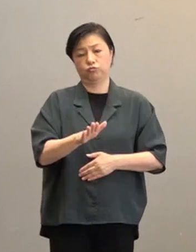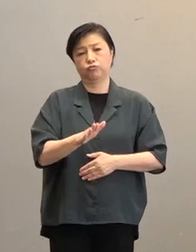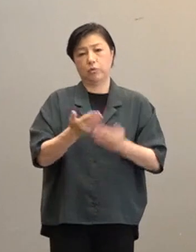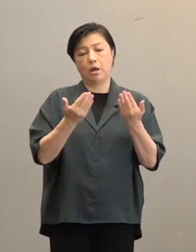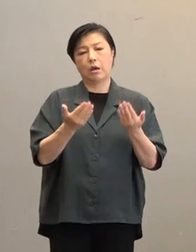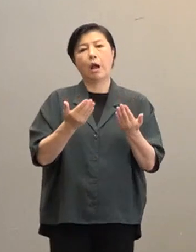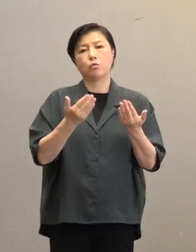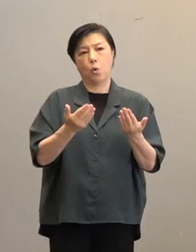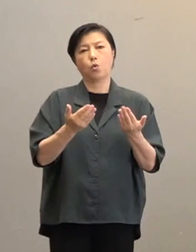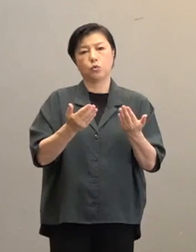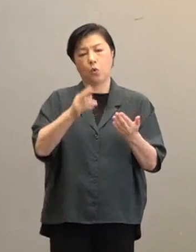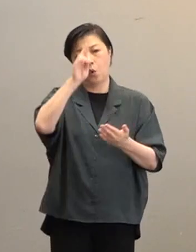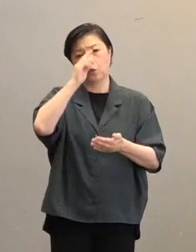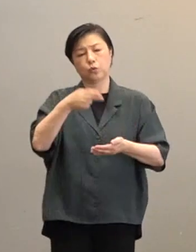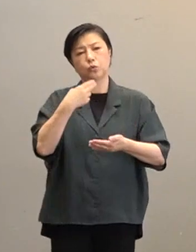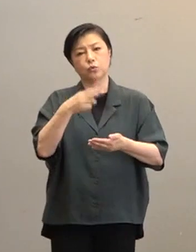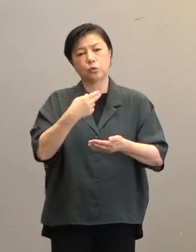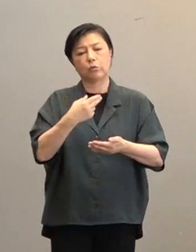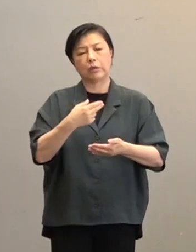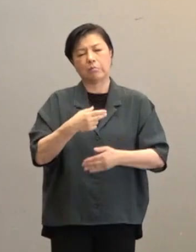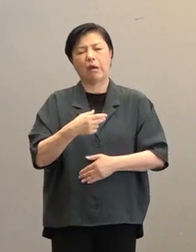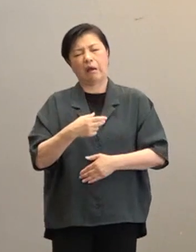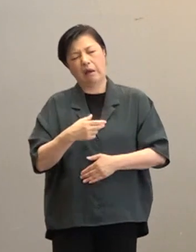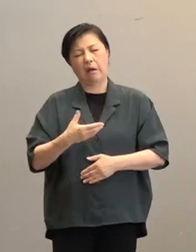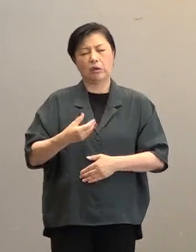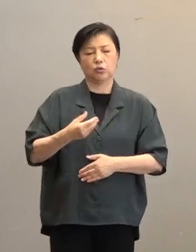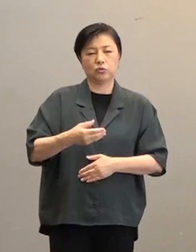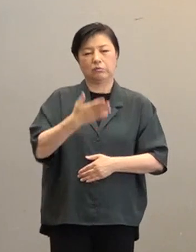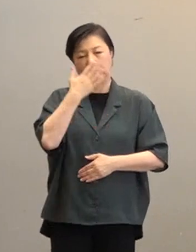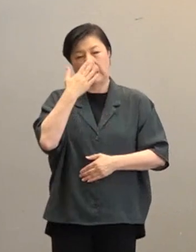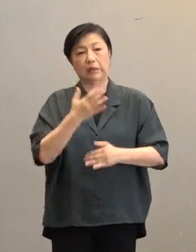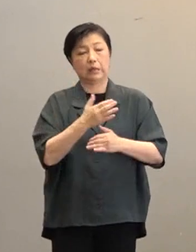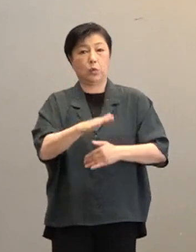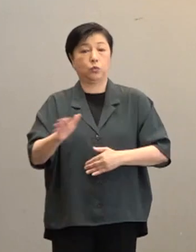で飲めないっていうお子さんもですね、いたりすると思うんですけど、牛乳って